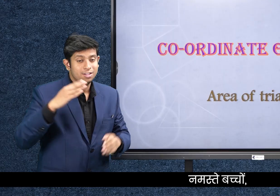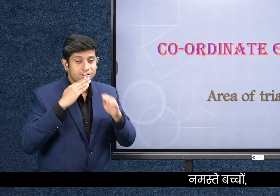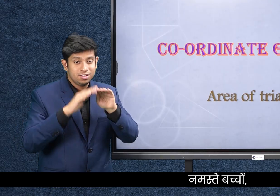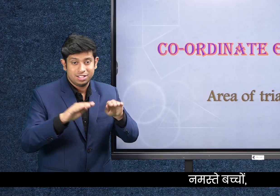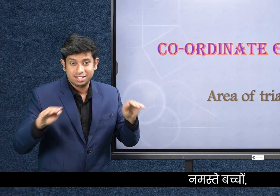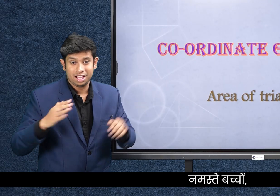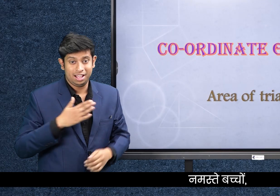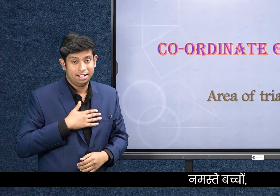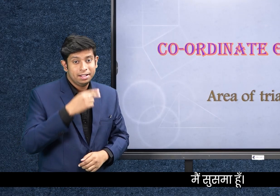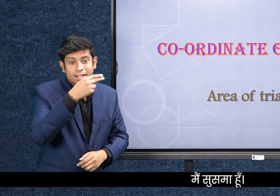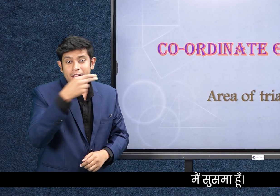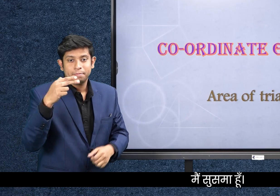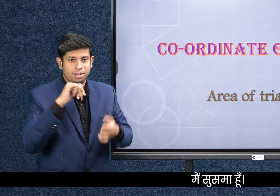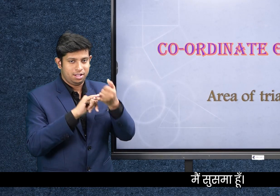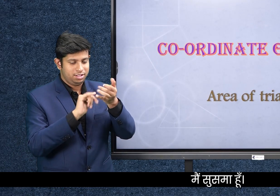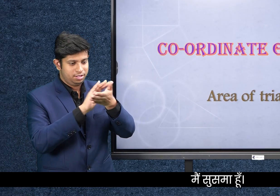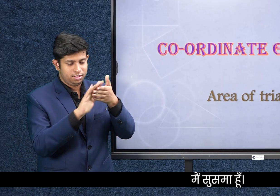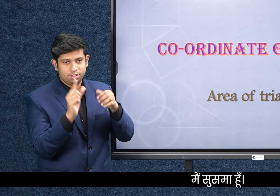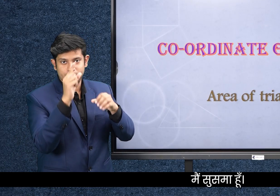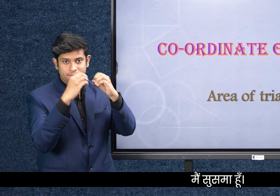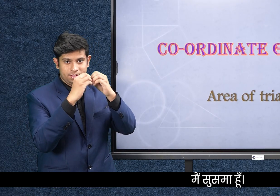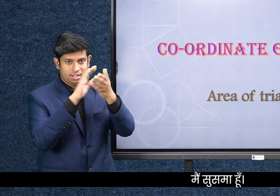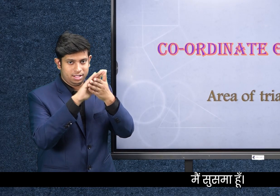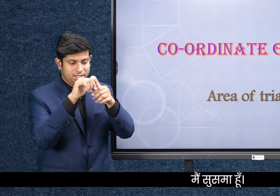नमस्ते बच्चों, मैं सुषमा हूँ।